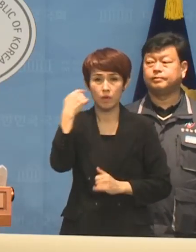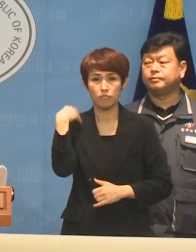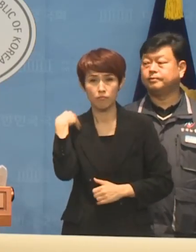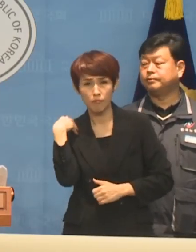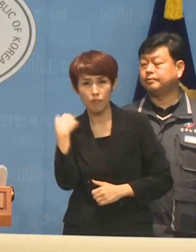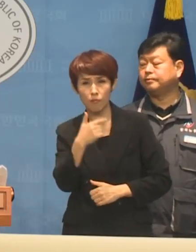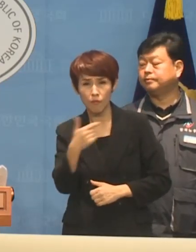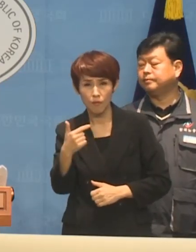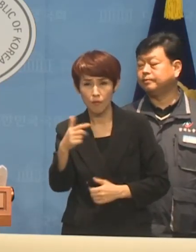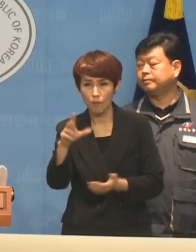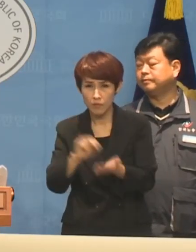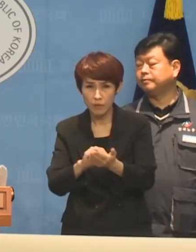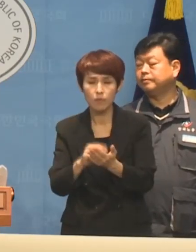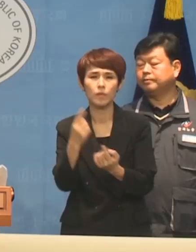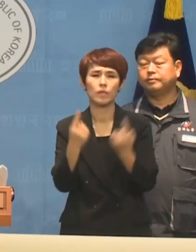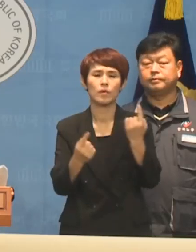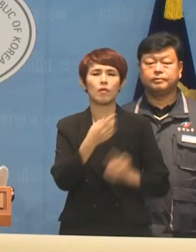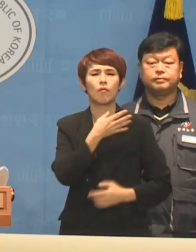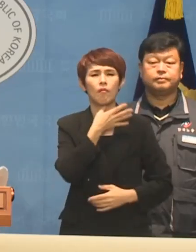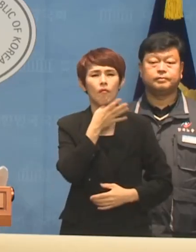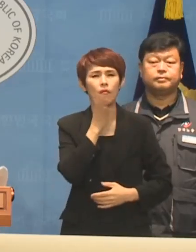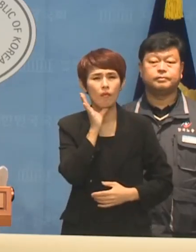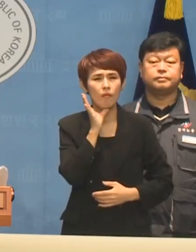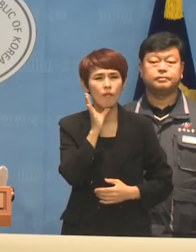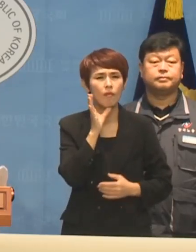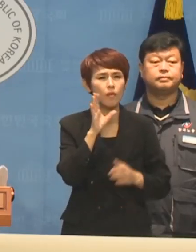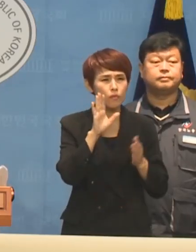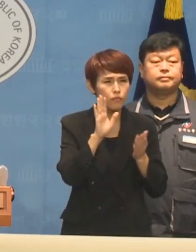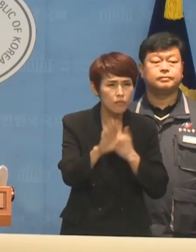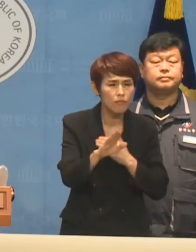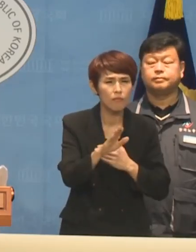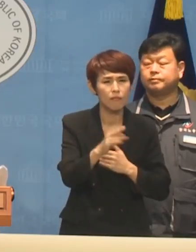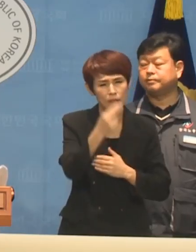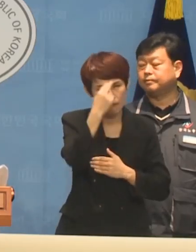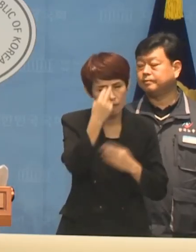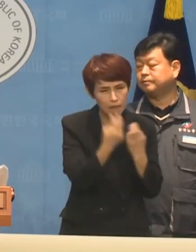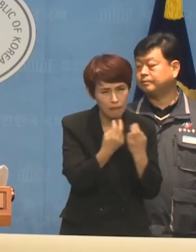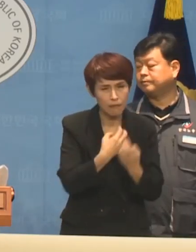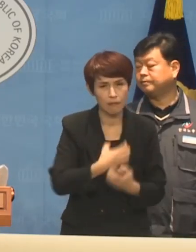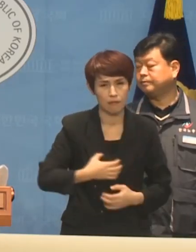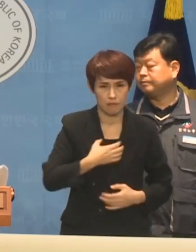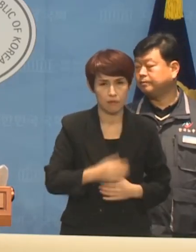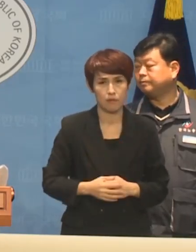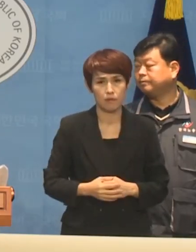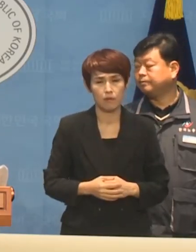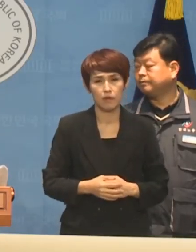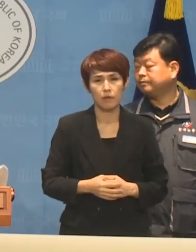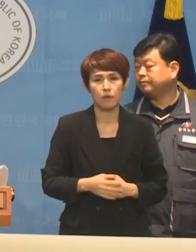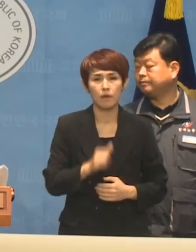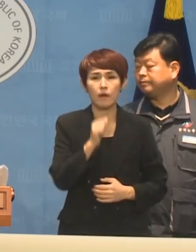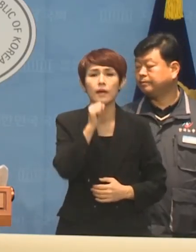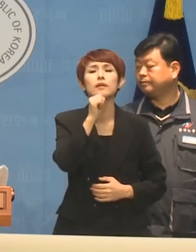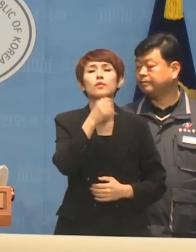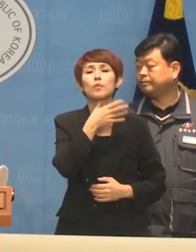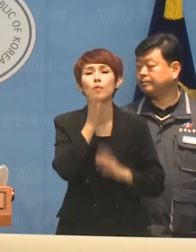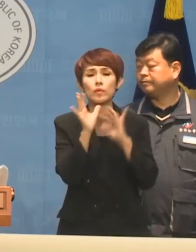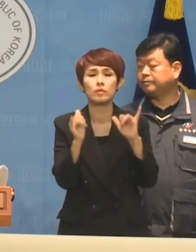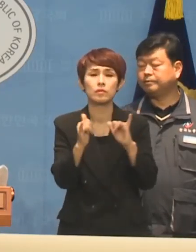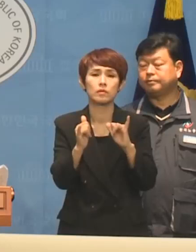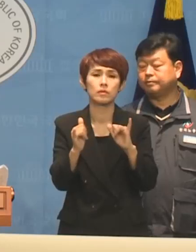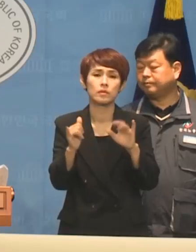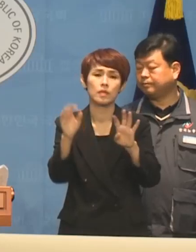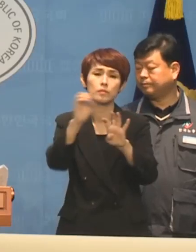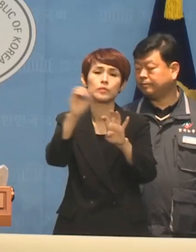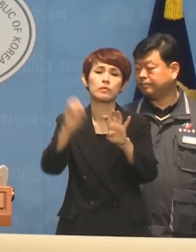아니라 빈곤한 노후일 것입니다. 40%를 넘는 빈곤한 노인이 미래의